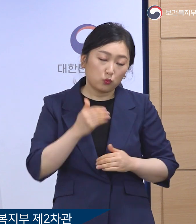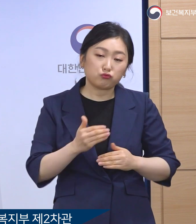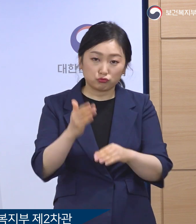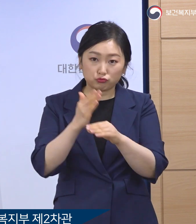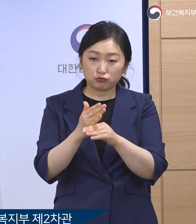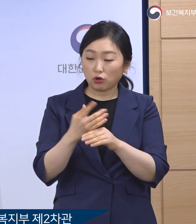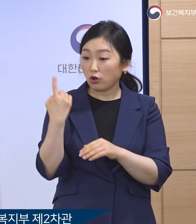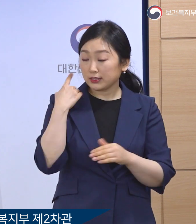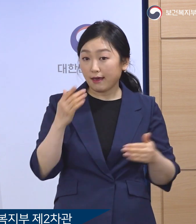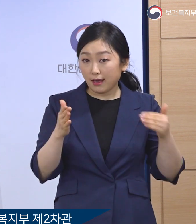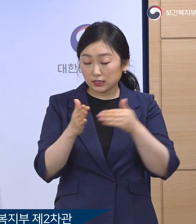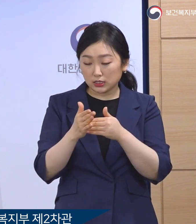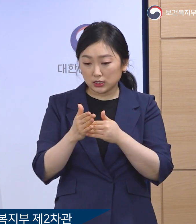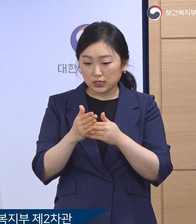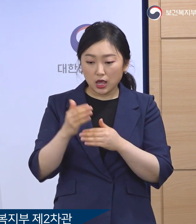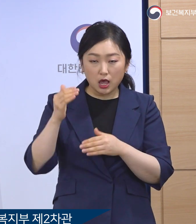국민의